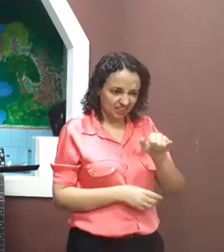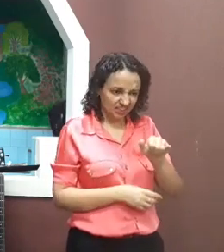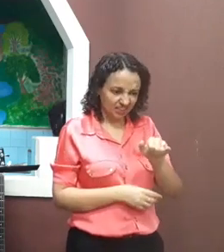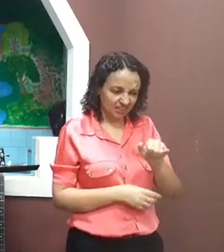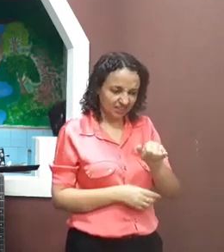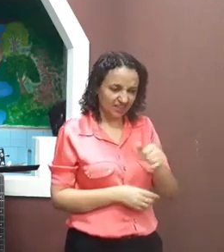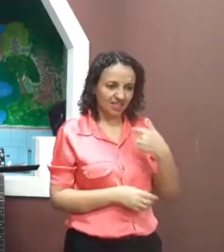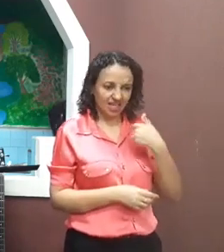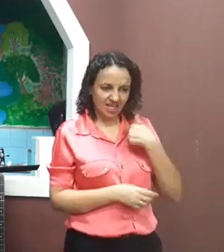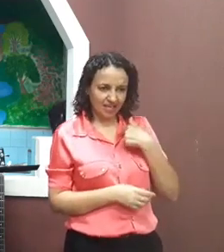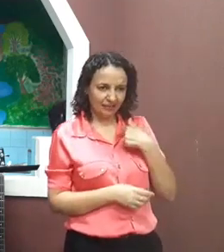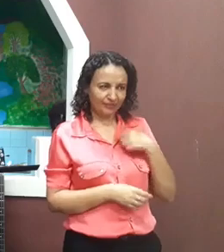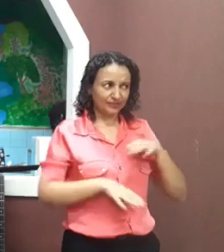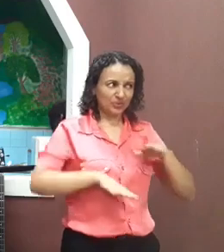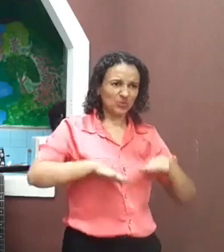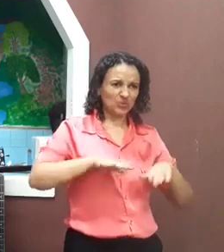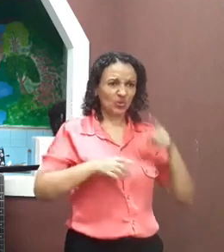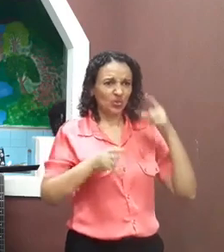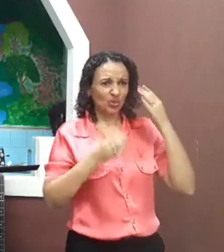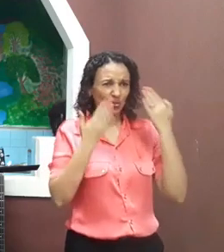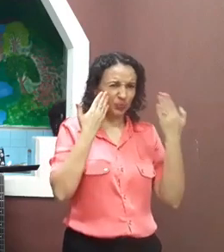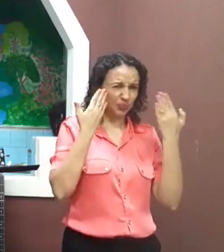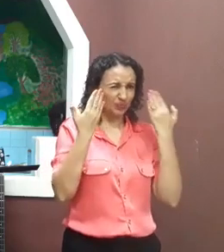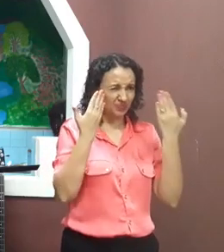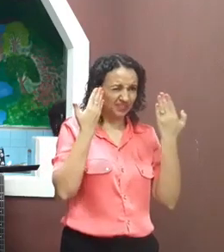O tempo vai te ensinar.